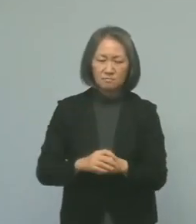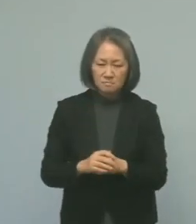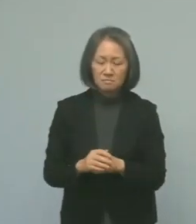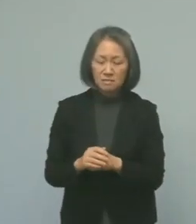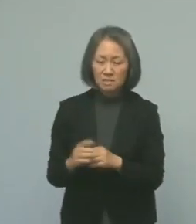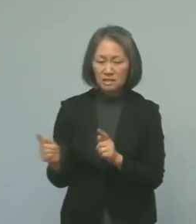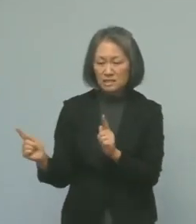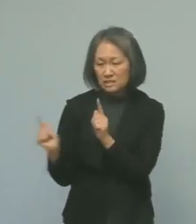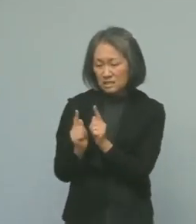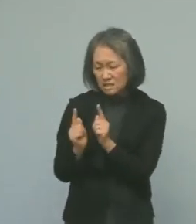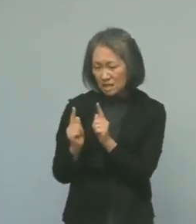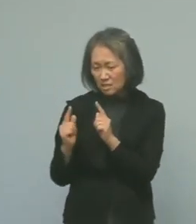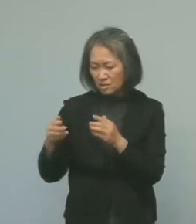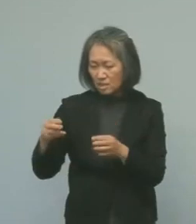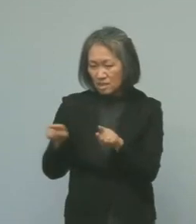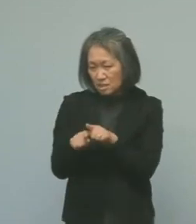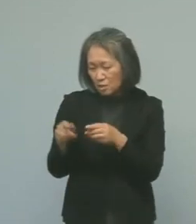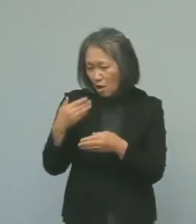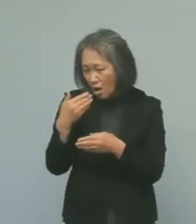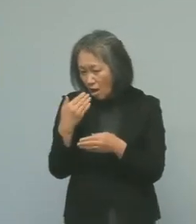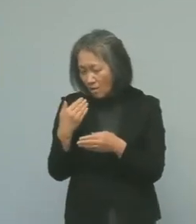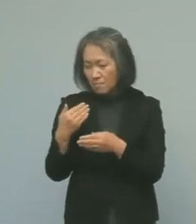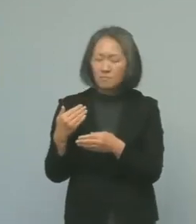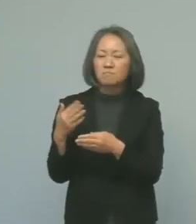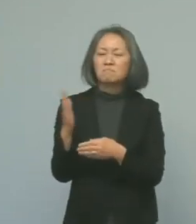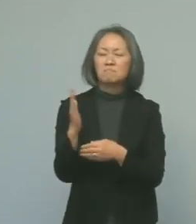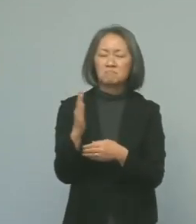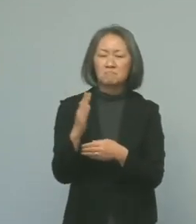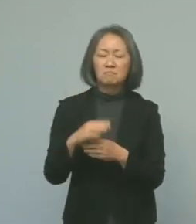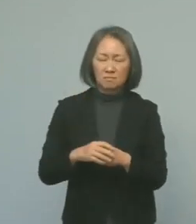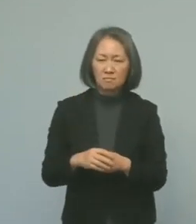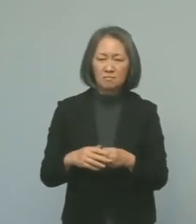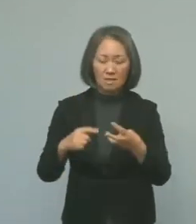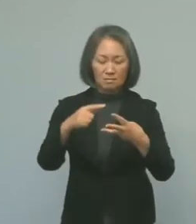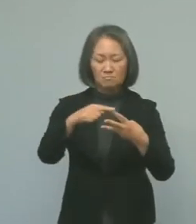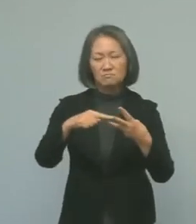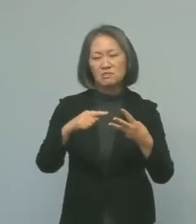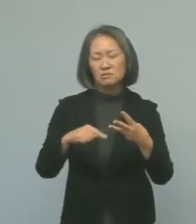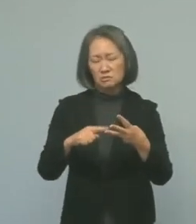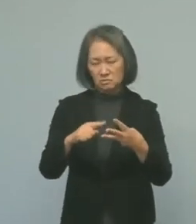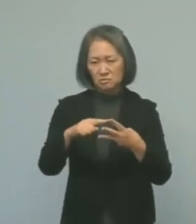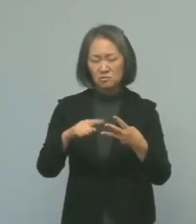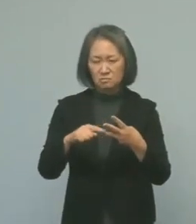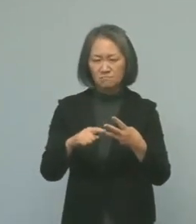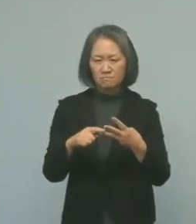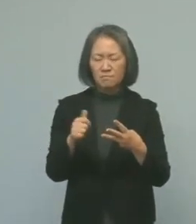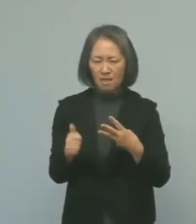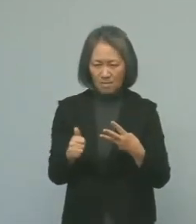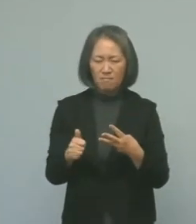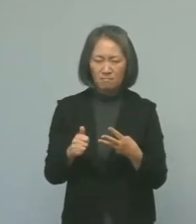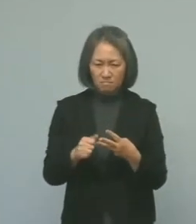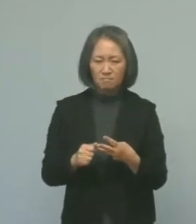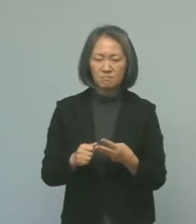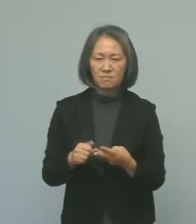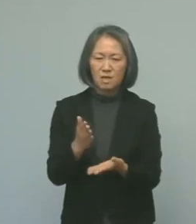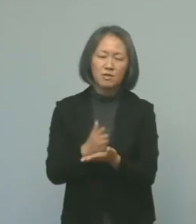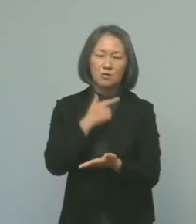とかですね、密接を避ける、この3つの密をしっかりと避けていただきたいと思います。